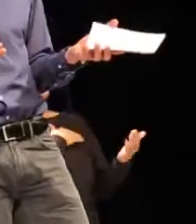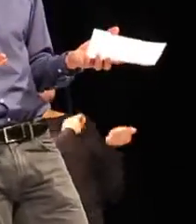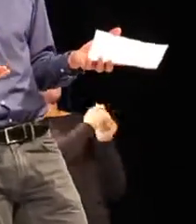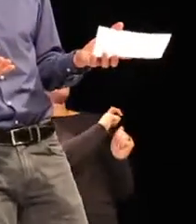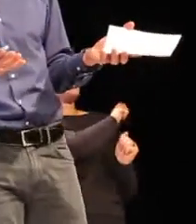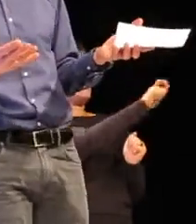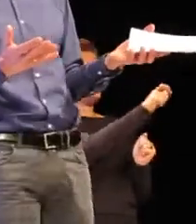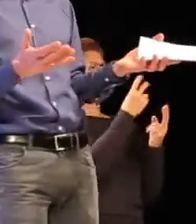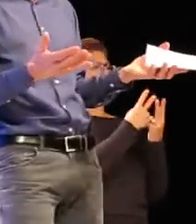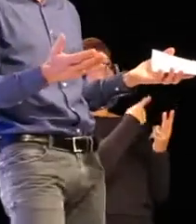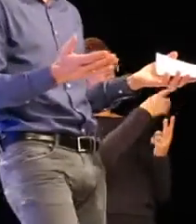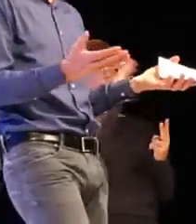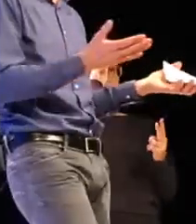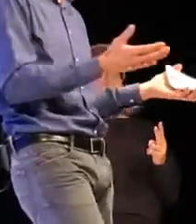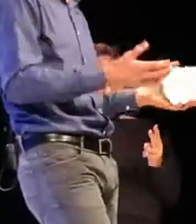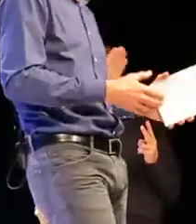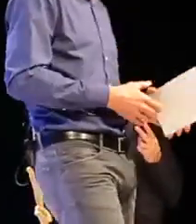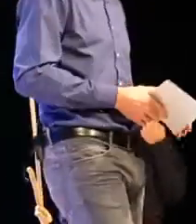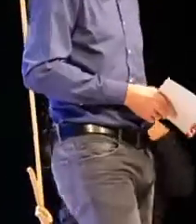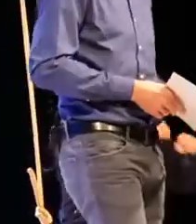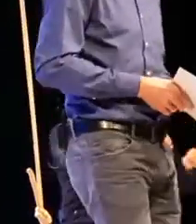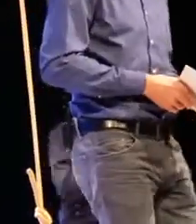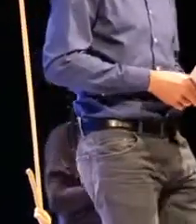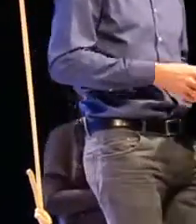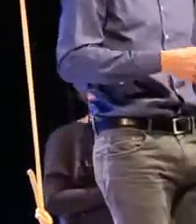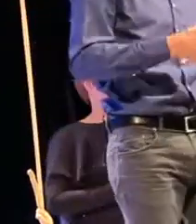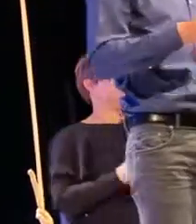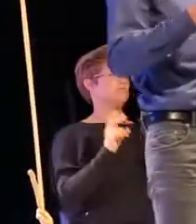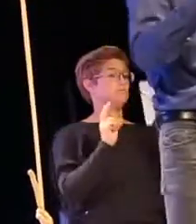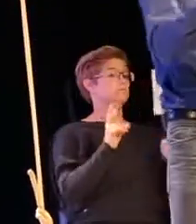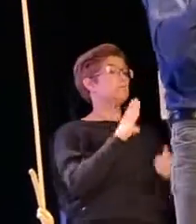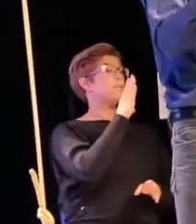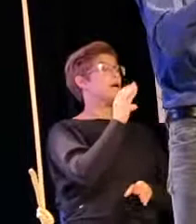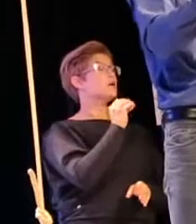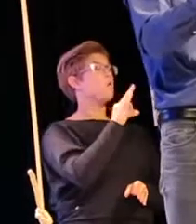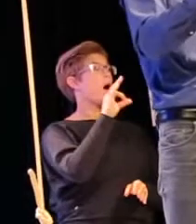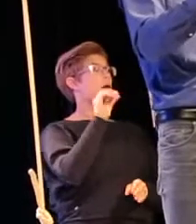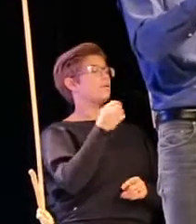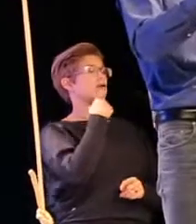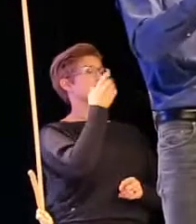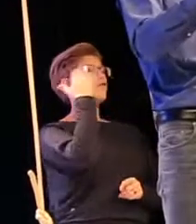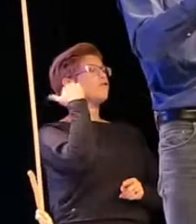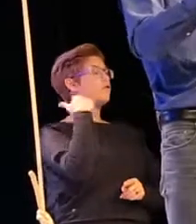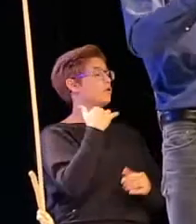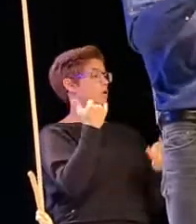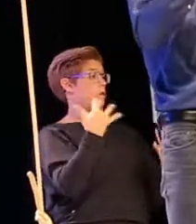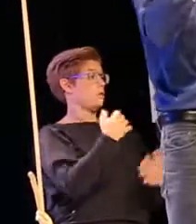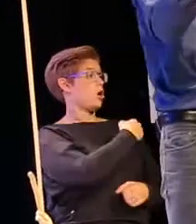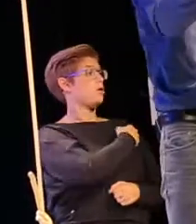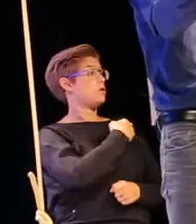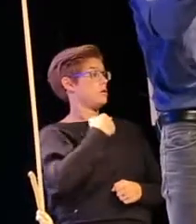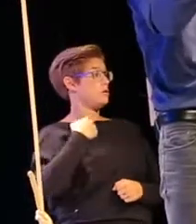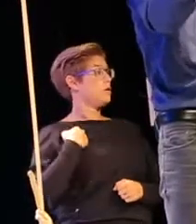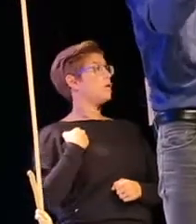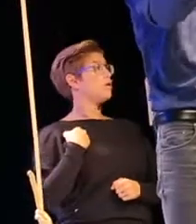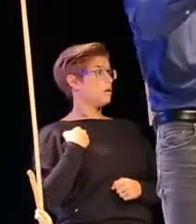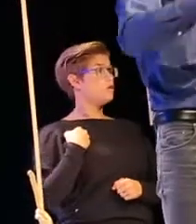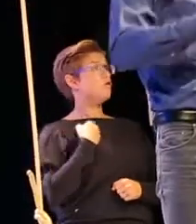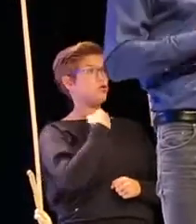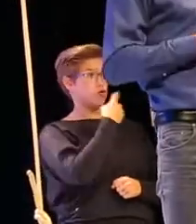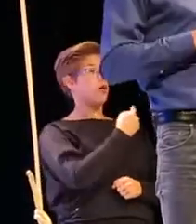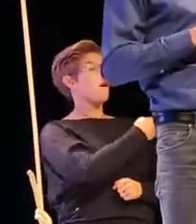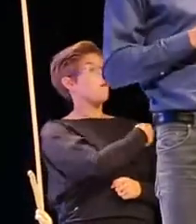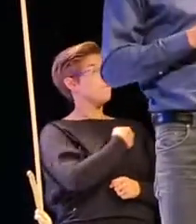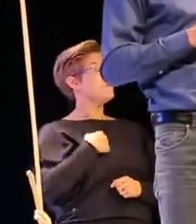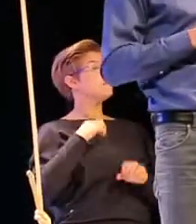ett väldigt konkret exempel på det avslutningsvis är det som Johanna refererade till tidigare. Att vi har en regering idag som faktiskt säger i riksdagen att Sverige ska bli